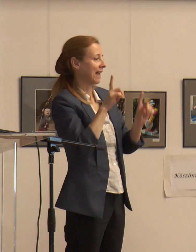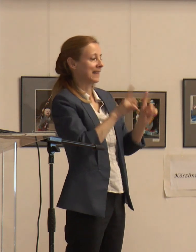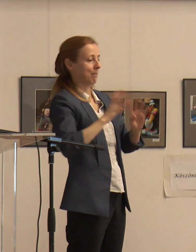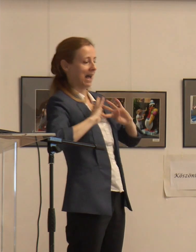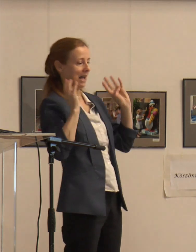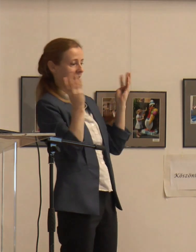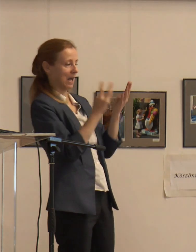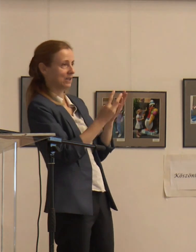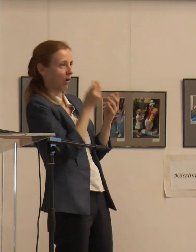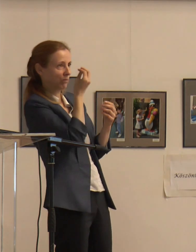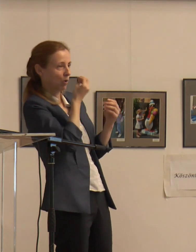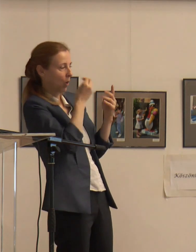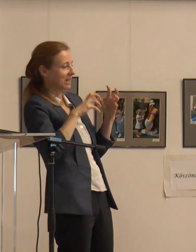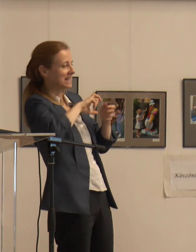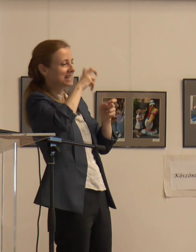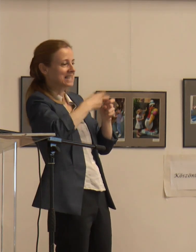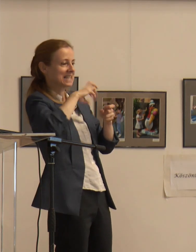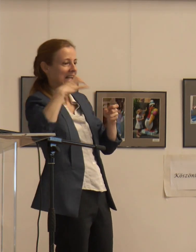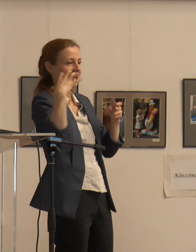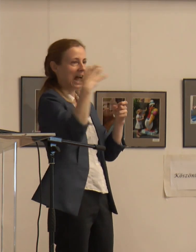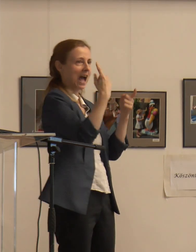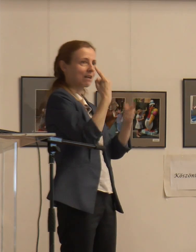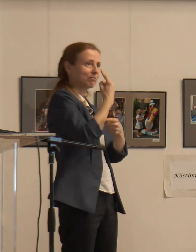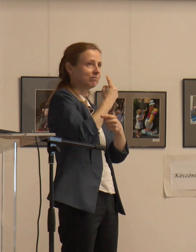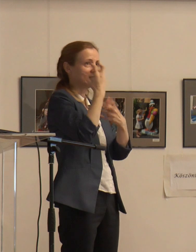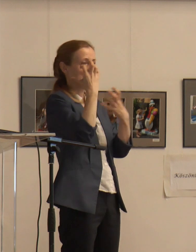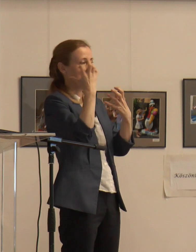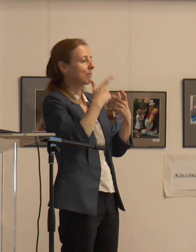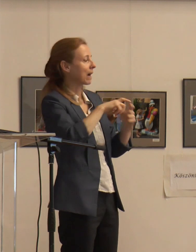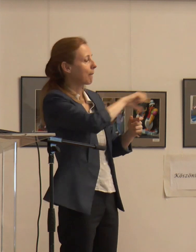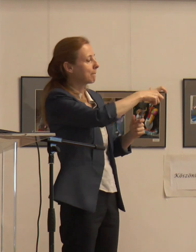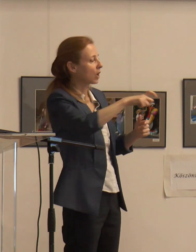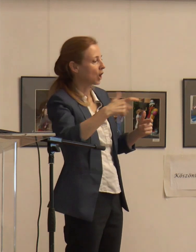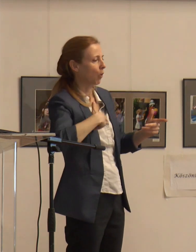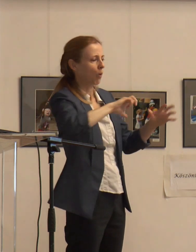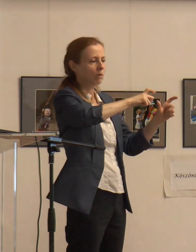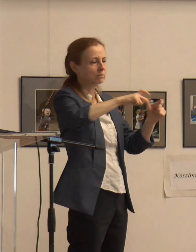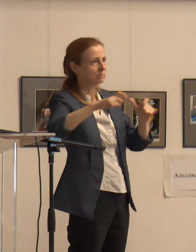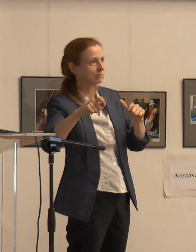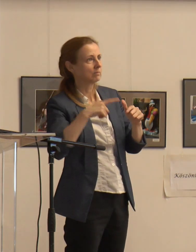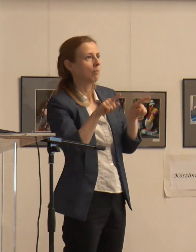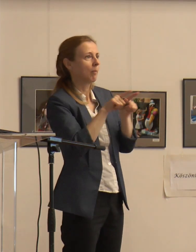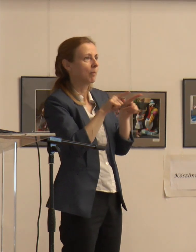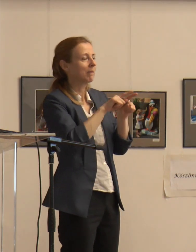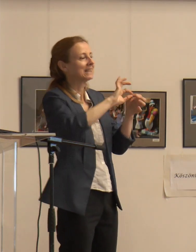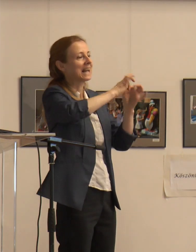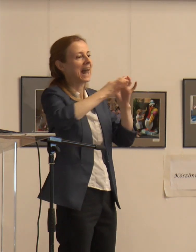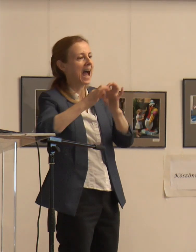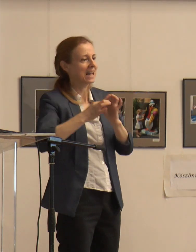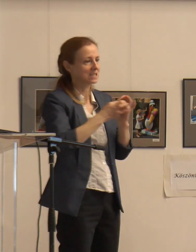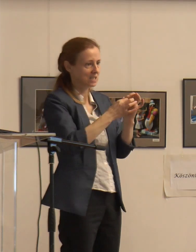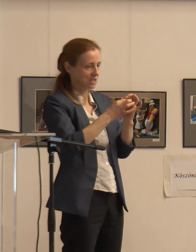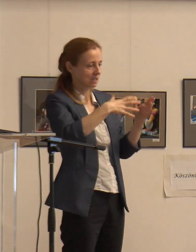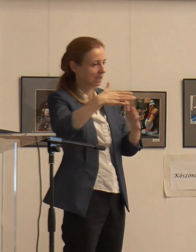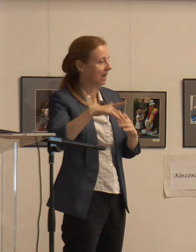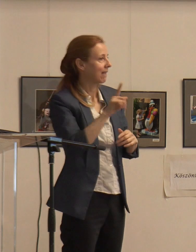körülem, mogorva sziklák, mint fenyegető rémek, csörgő patakot hányba vetve, mint ha látok csörgetnének, és